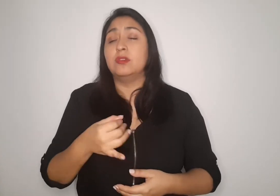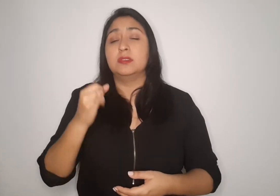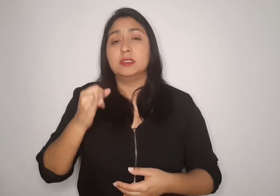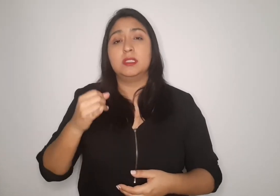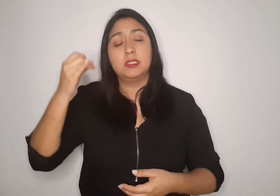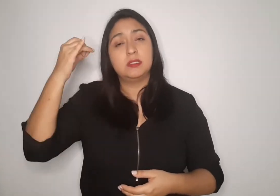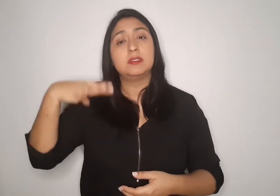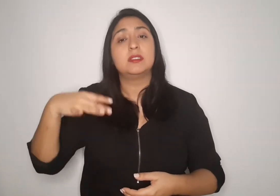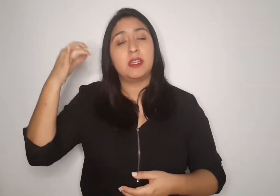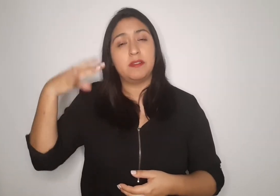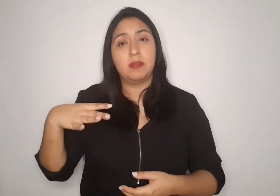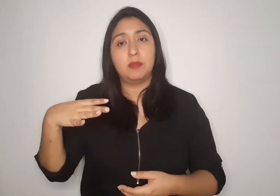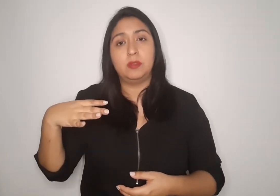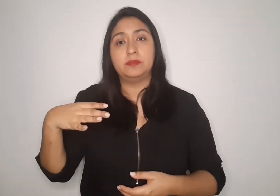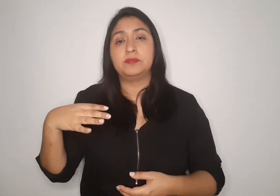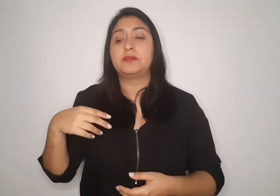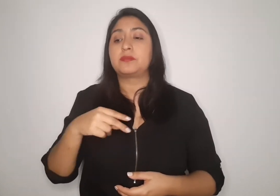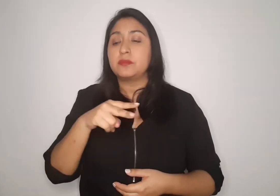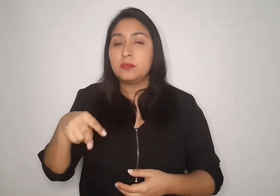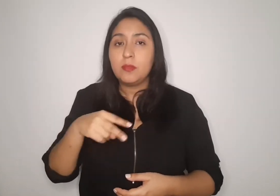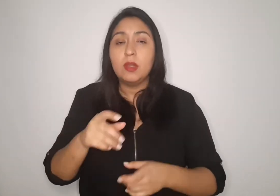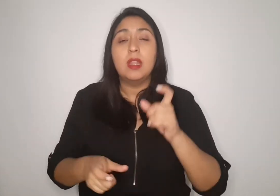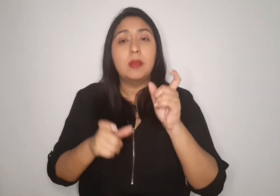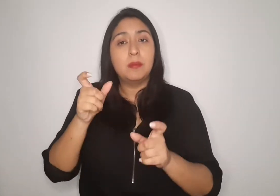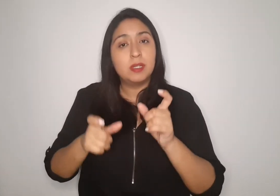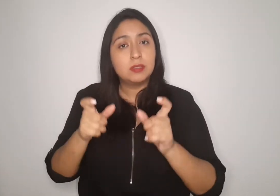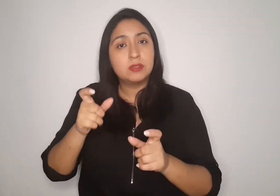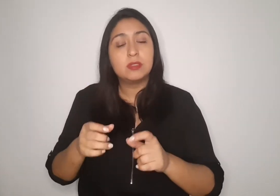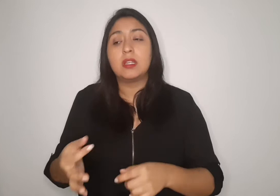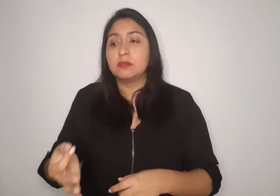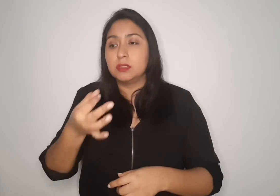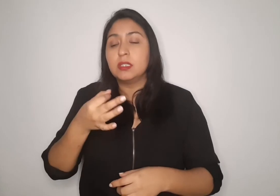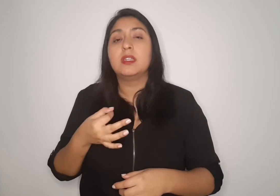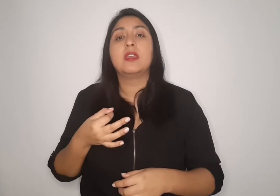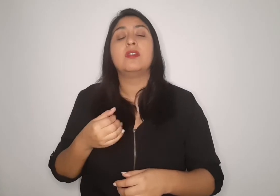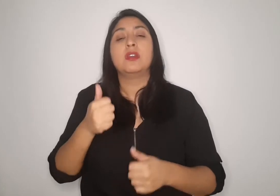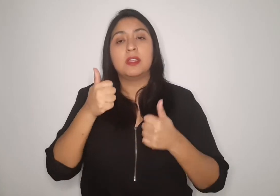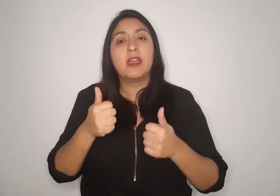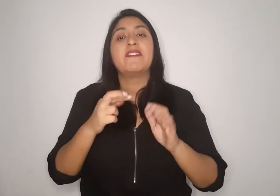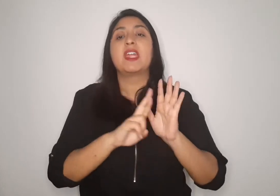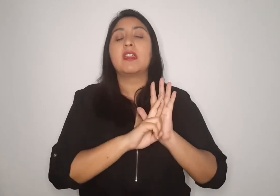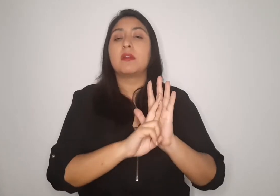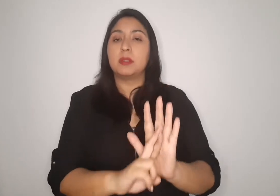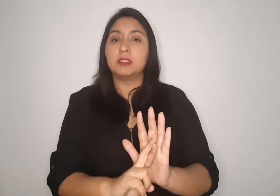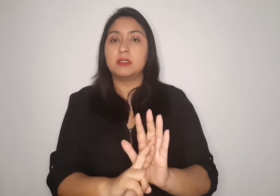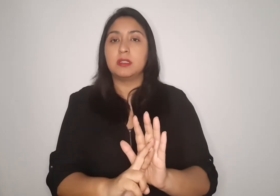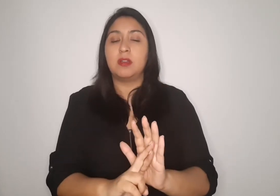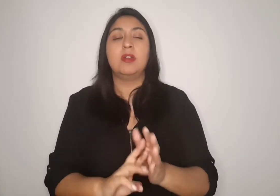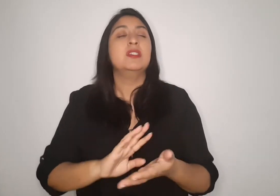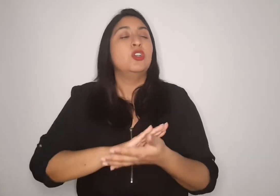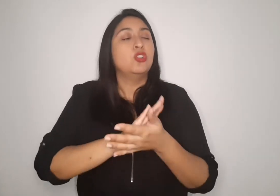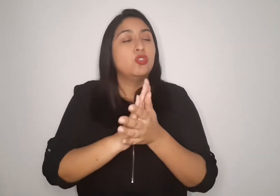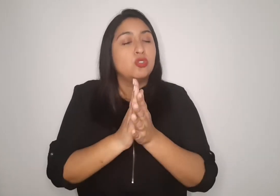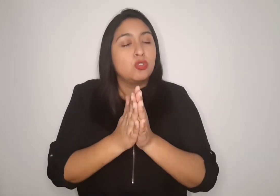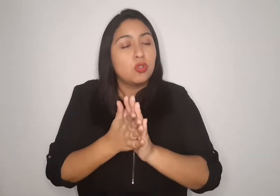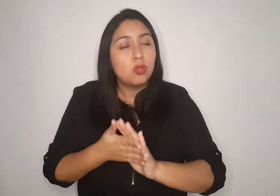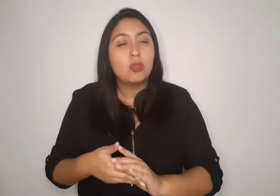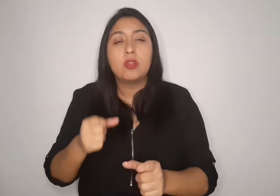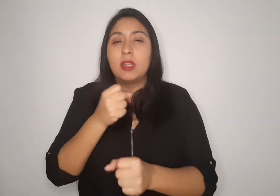ver cómo fuimos representados. Y les gustó. Entonces, eso es todo lo que hay detrás, en parte, ¿ya? Y